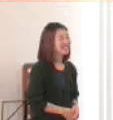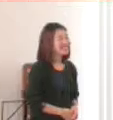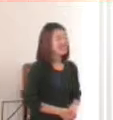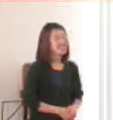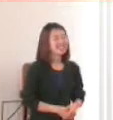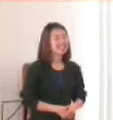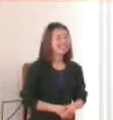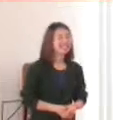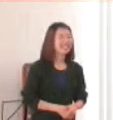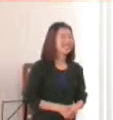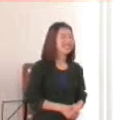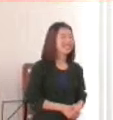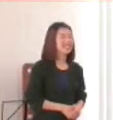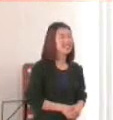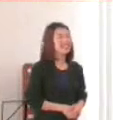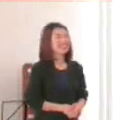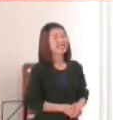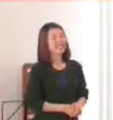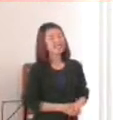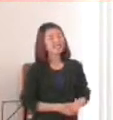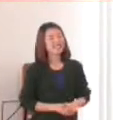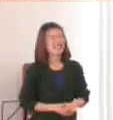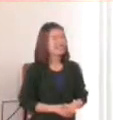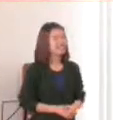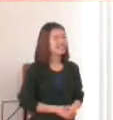よくテレビでやってますけどもね、